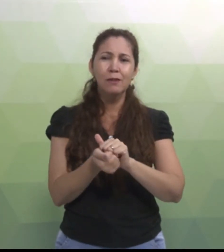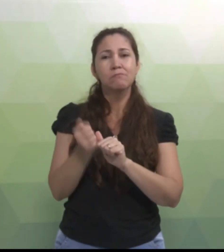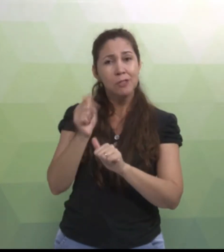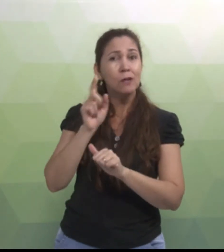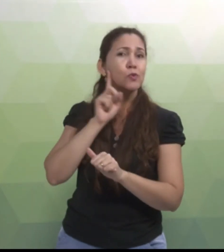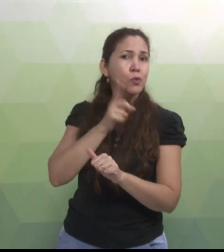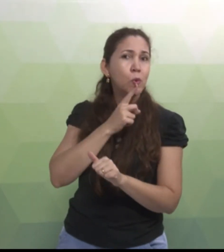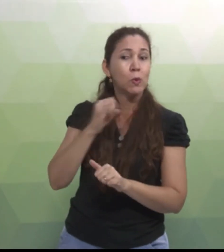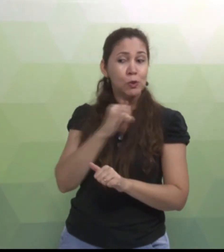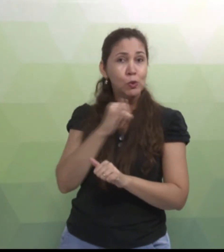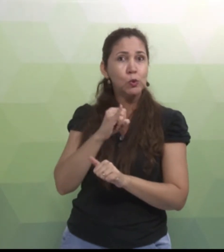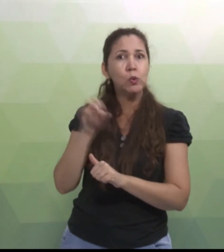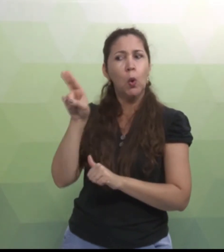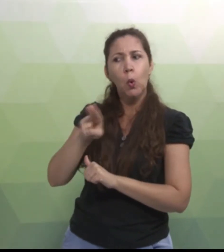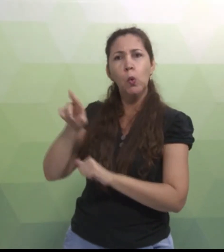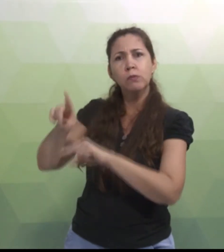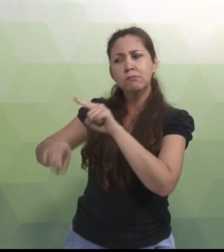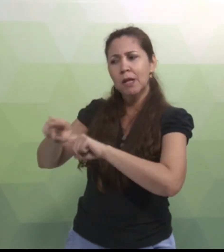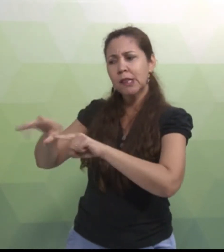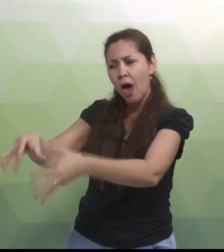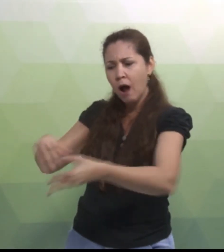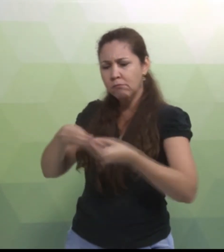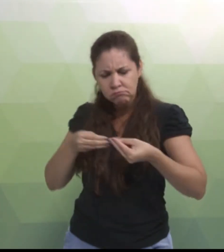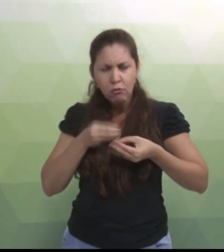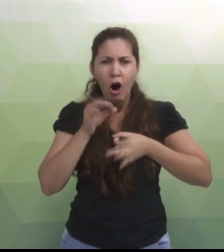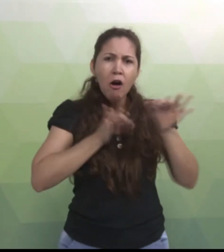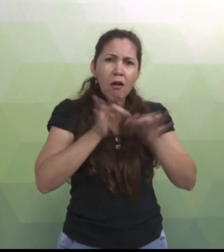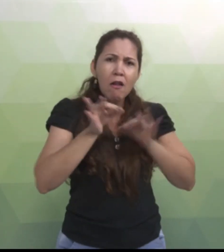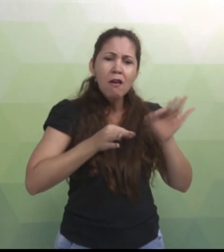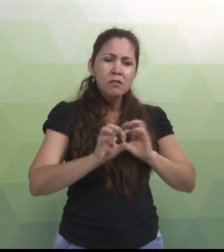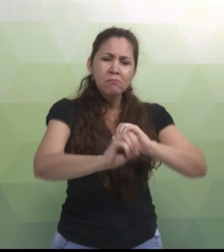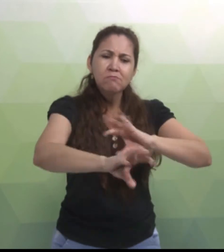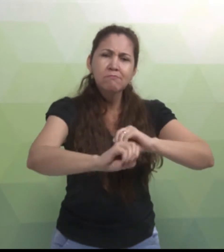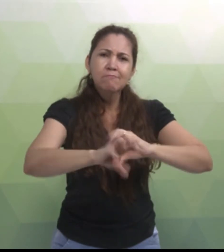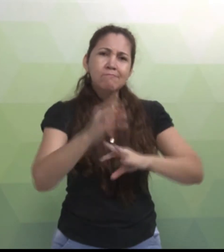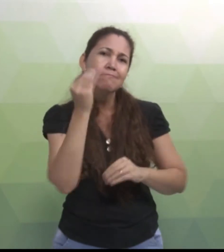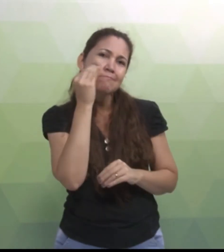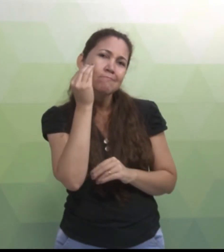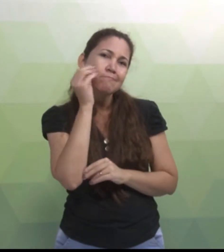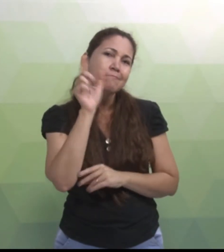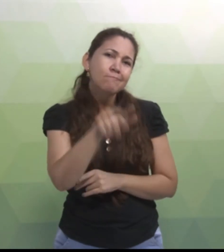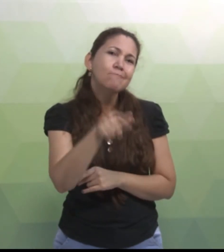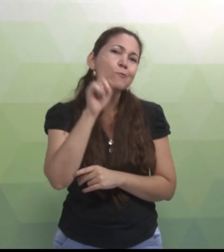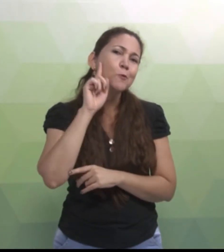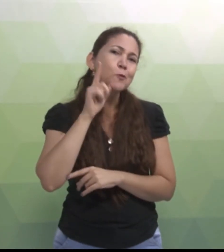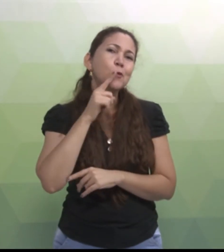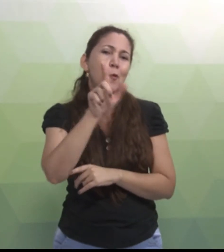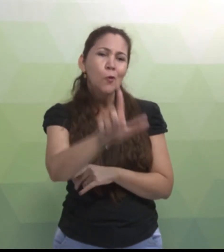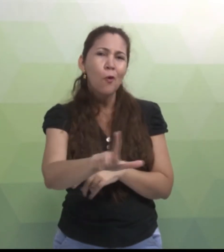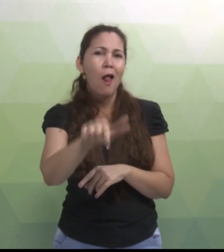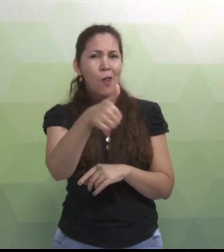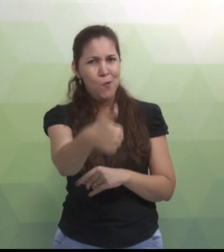instrutores surdos utilizavam esse material para o processo de ensino do surdo para L1.